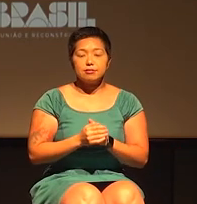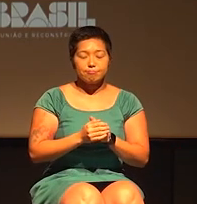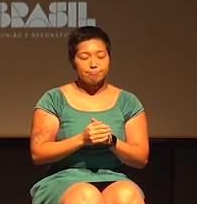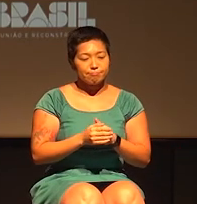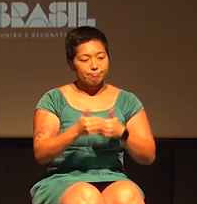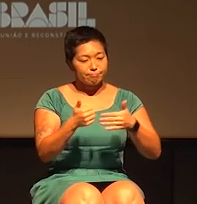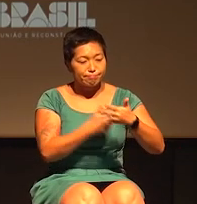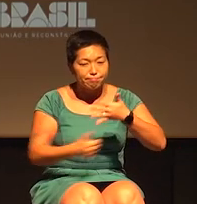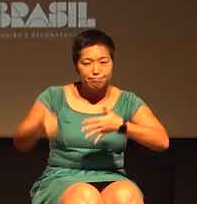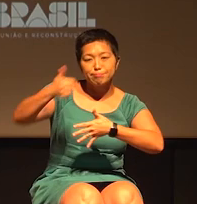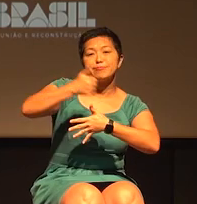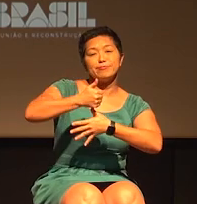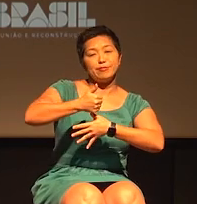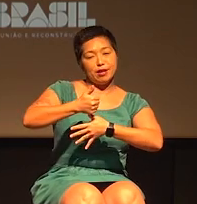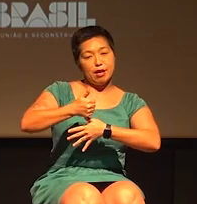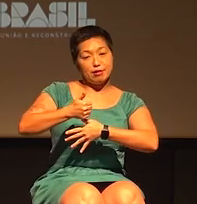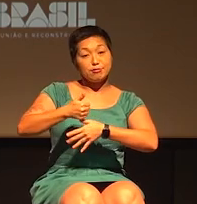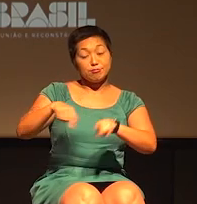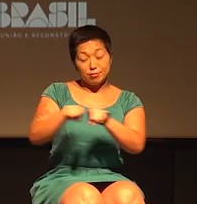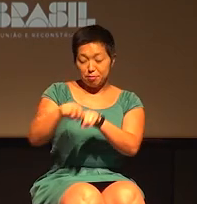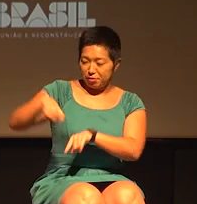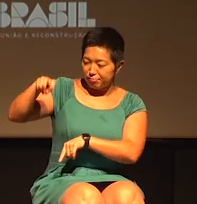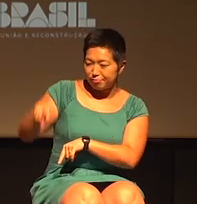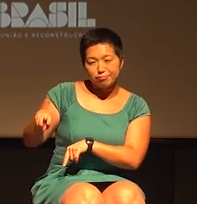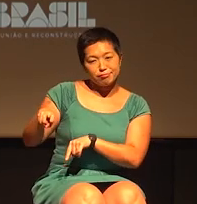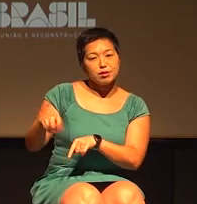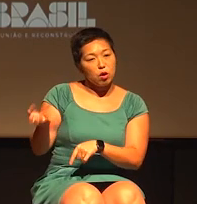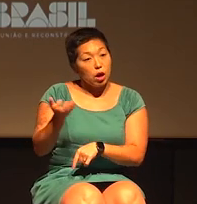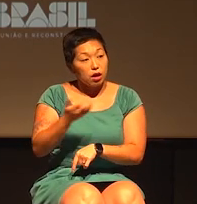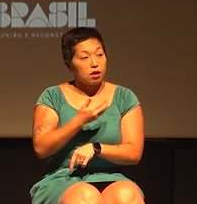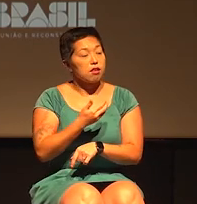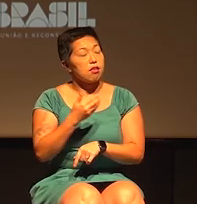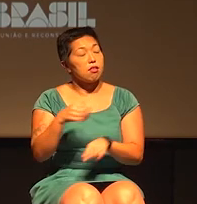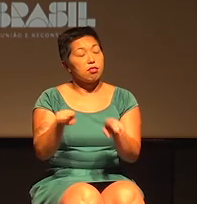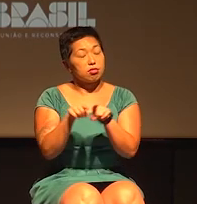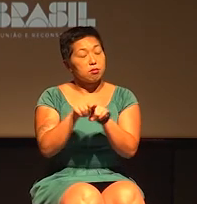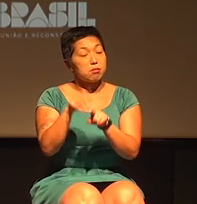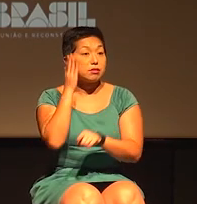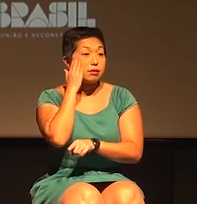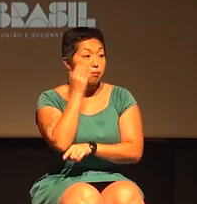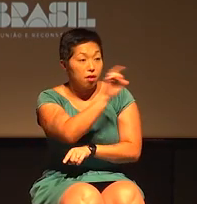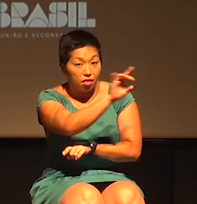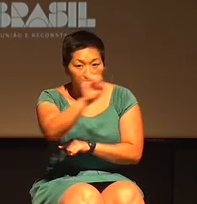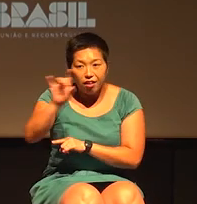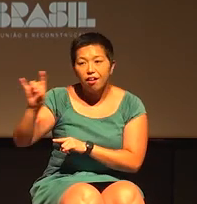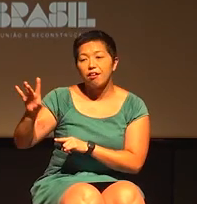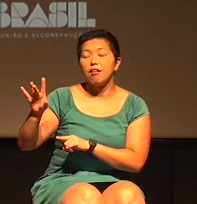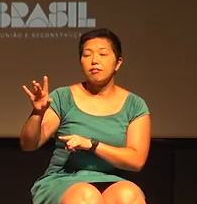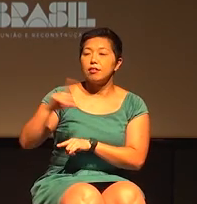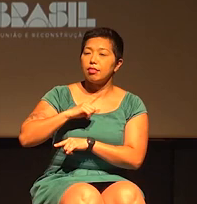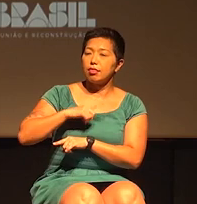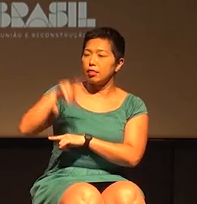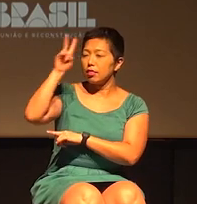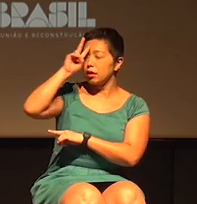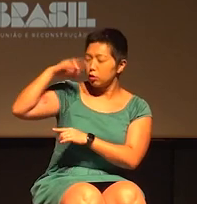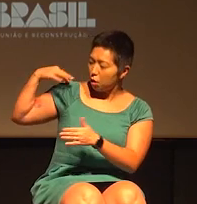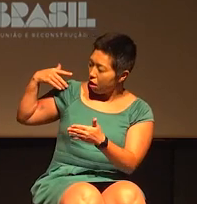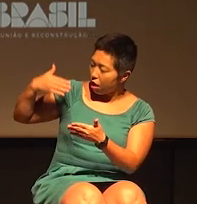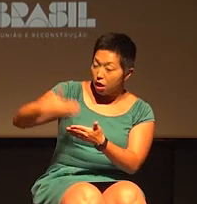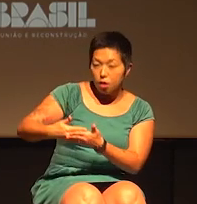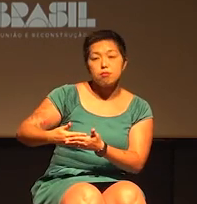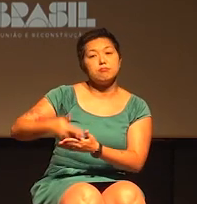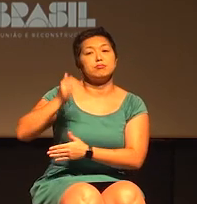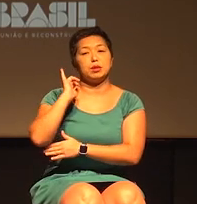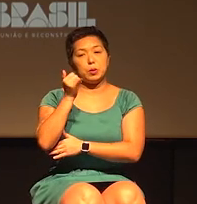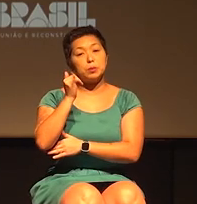privilégio né de estar aqui eu também queria poder ouvir vocês que estão aqui que eu acho que cada um que tá aqui tem a história histórias sobre isso para